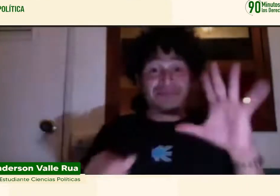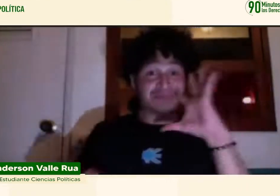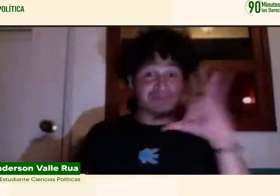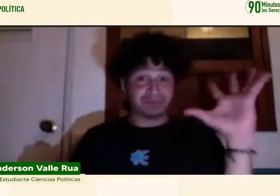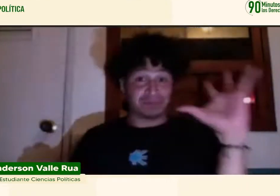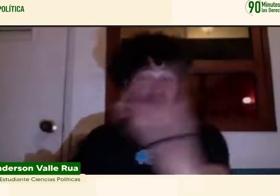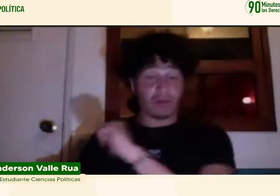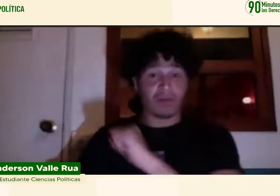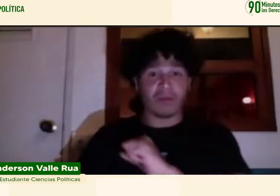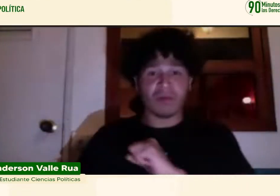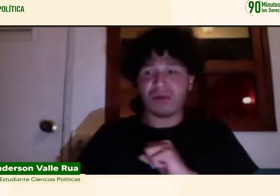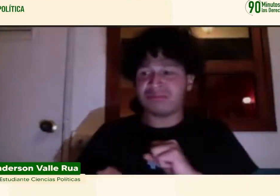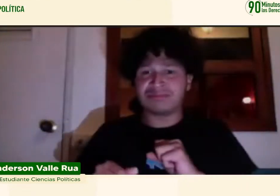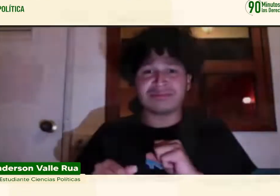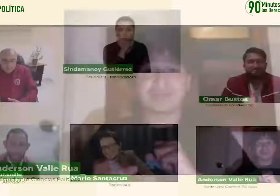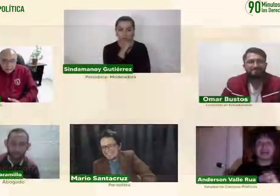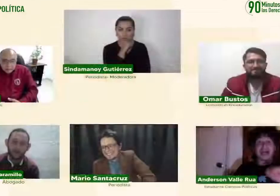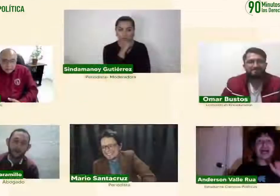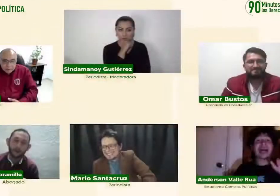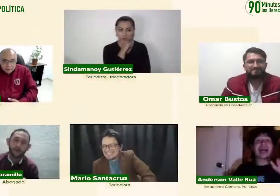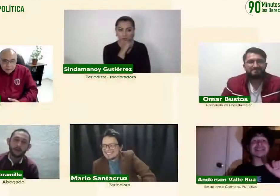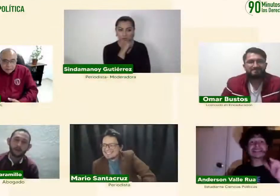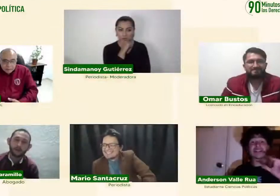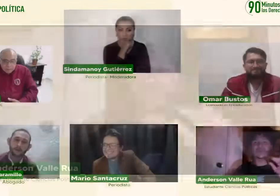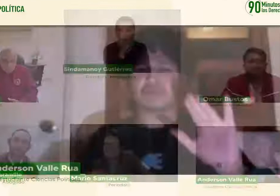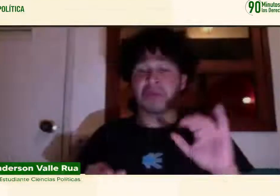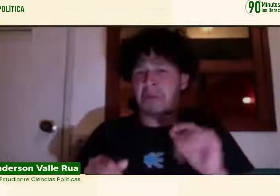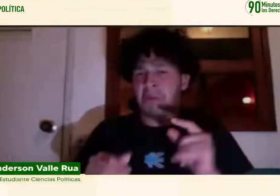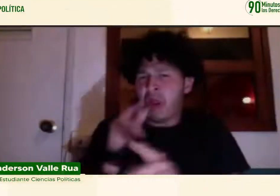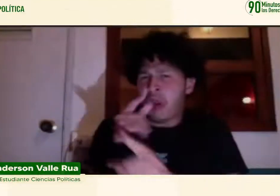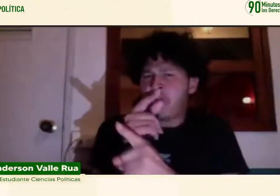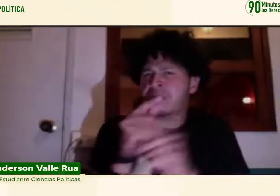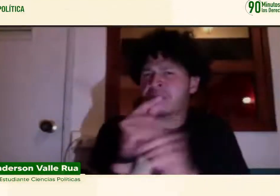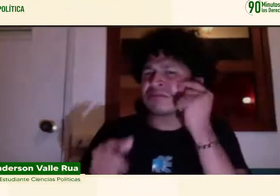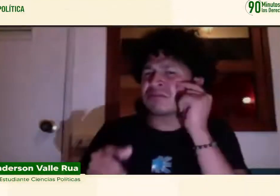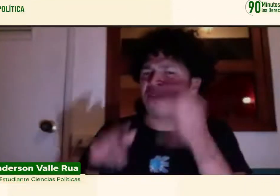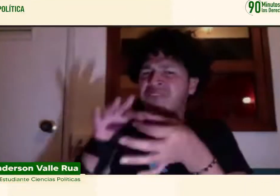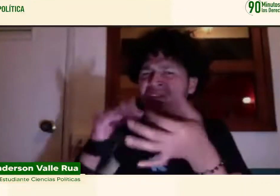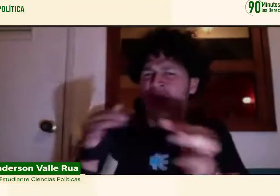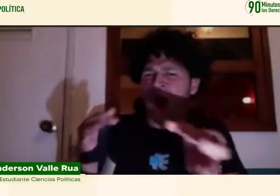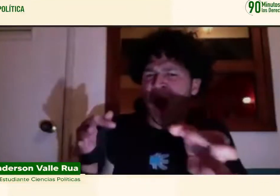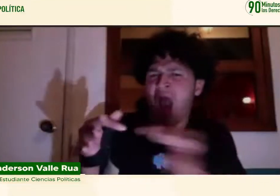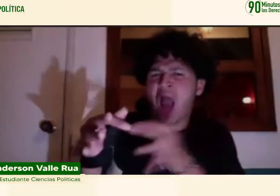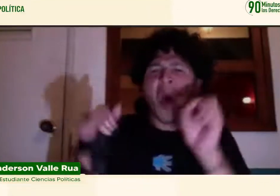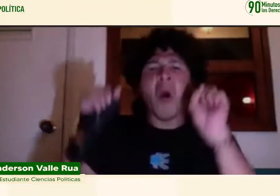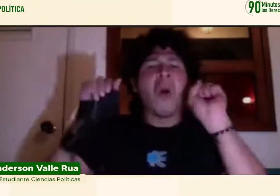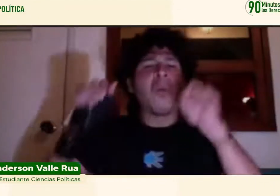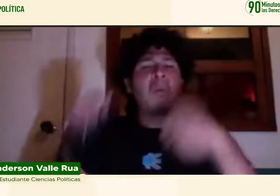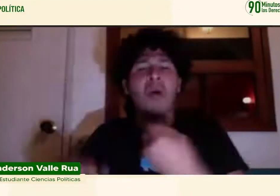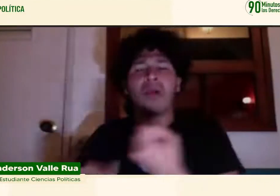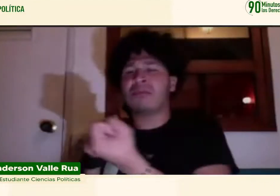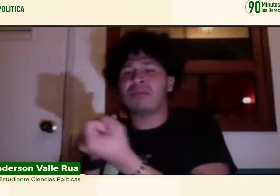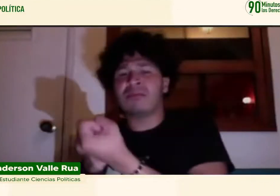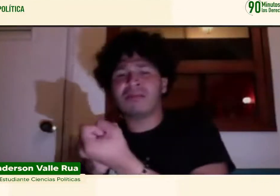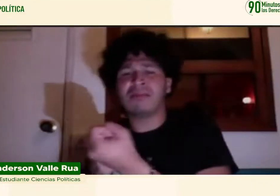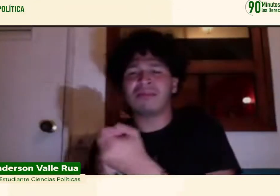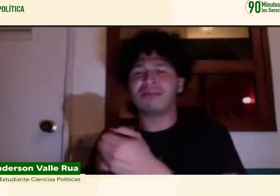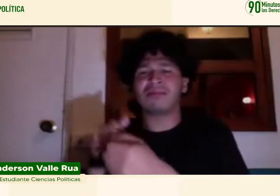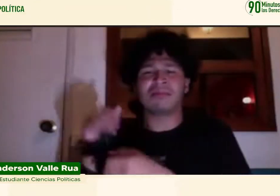mano y ministra bueno finalmente es comprendernos sobre las decisiones que se toman creo que henry ha dado